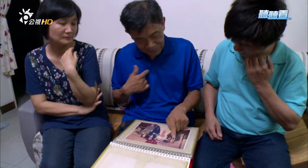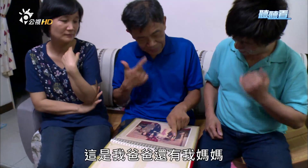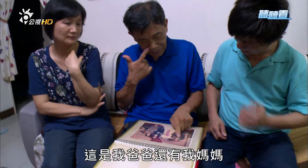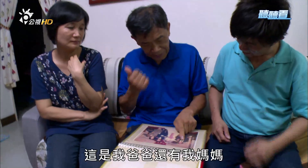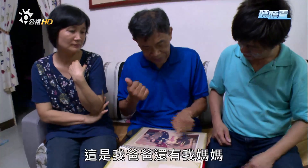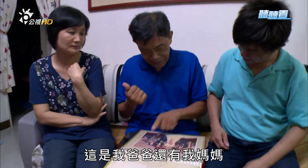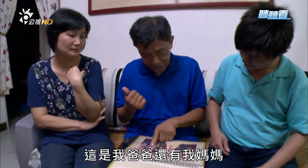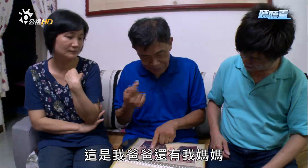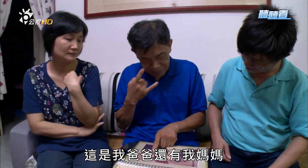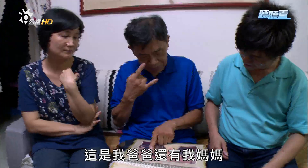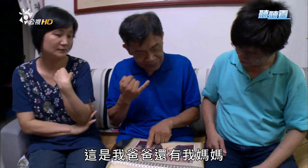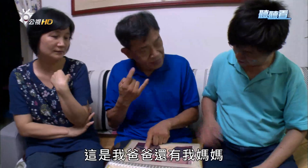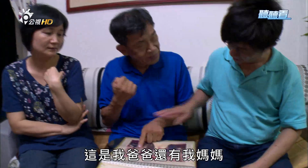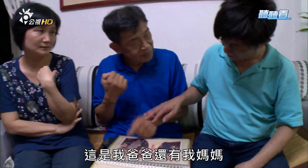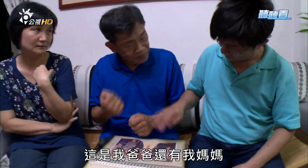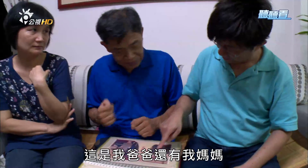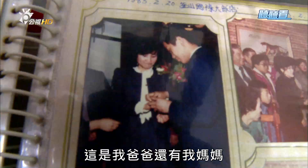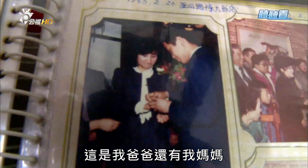这是我爸爸，还有我妈妈。